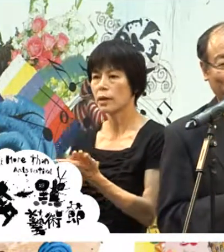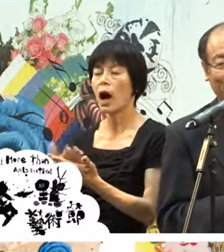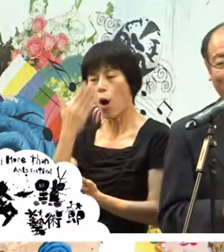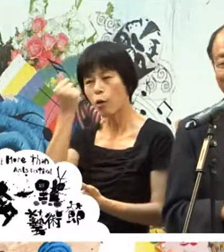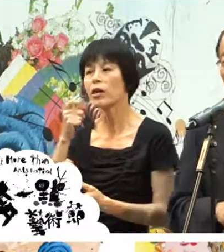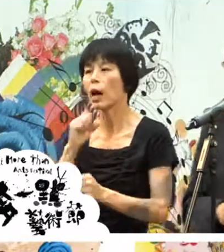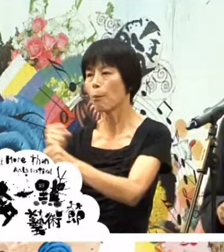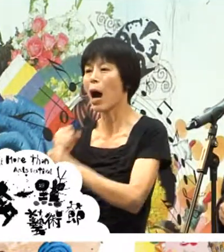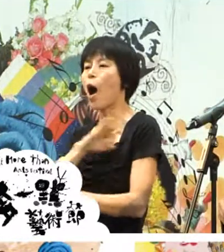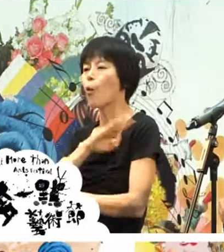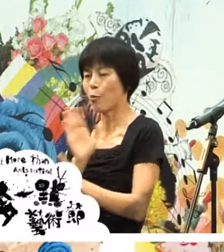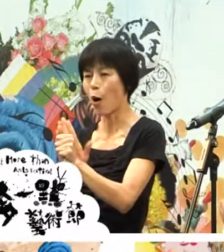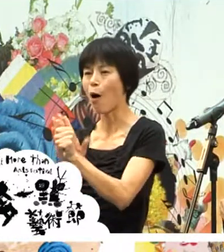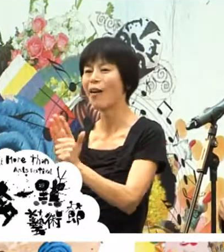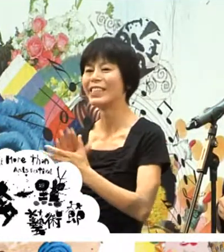馬會。